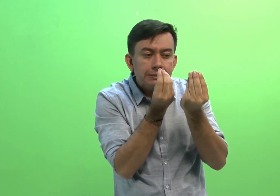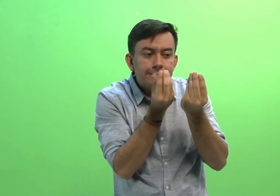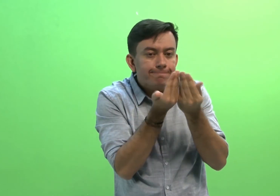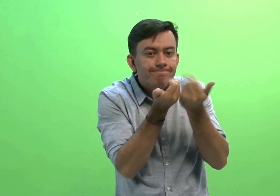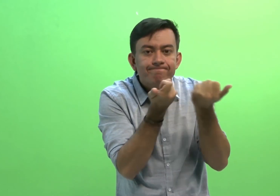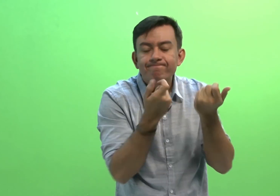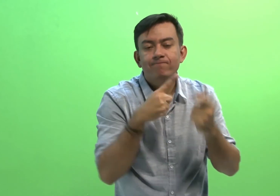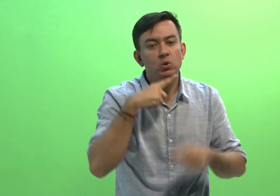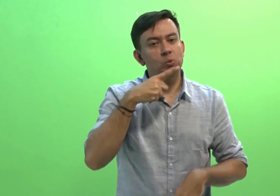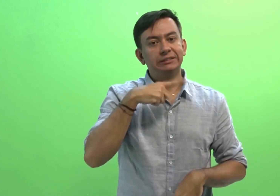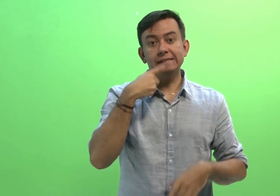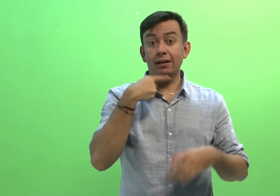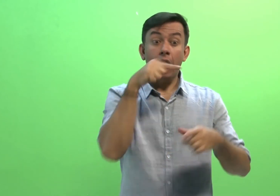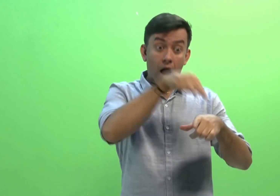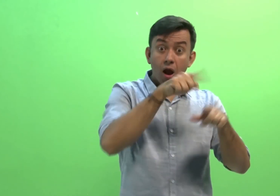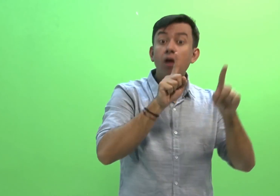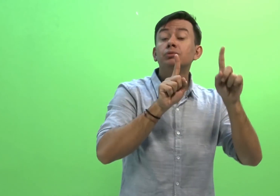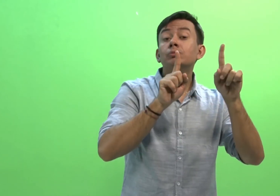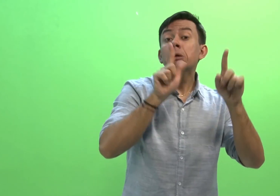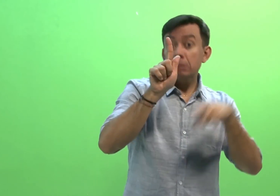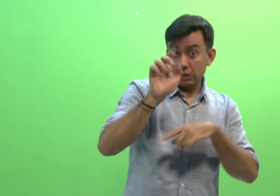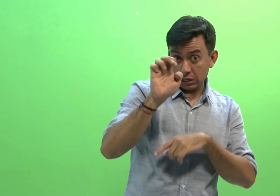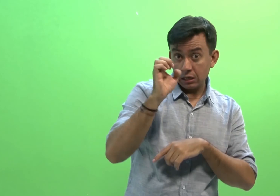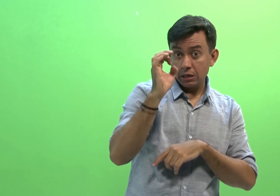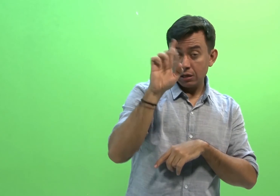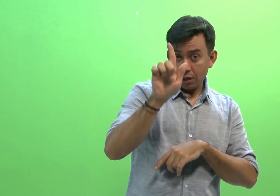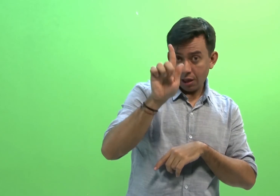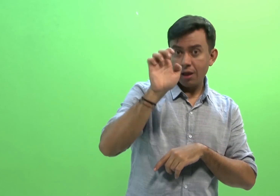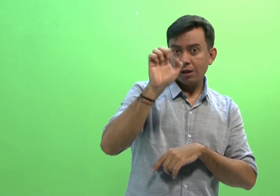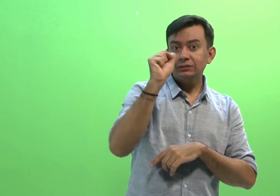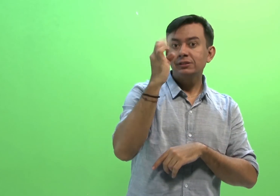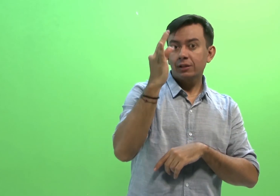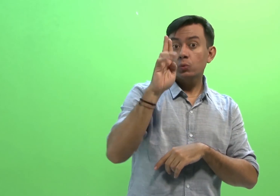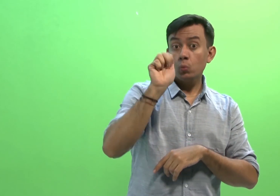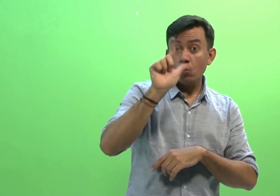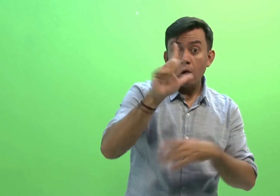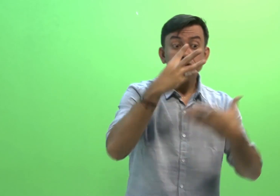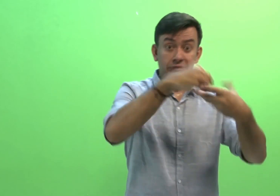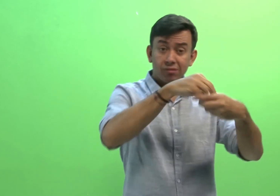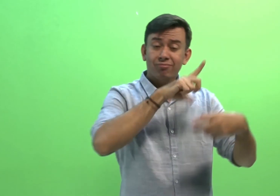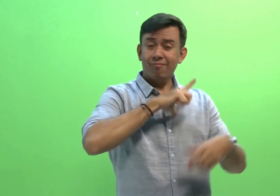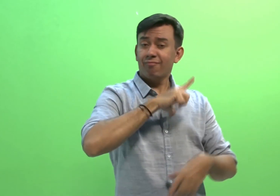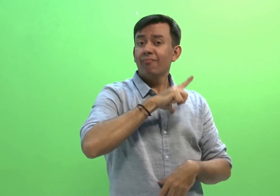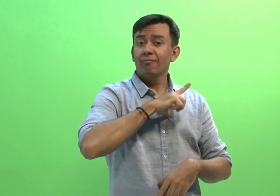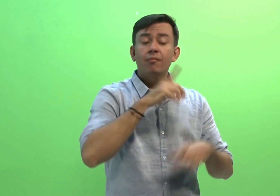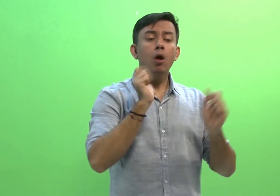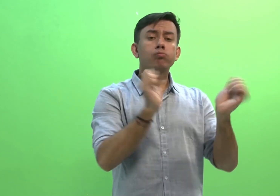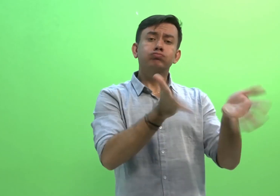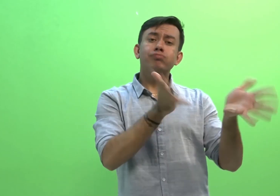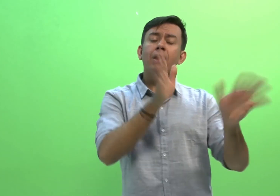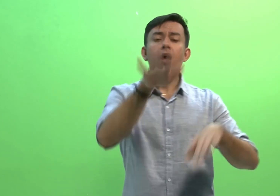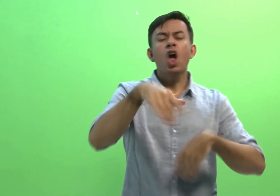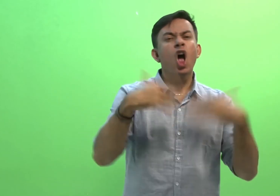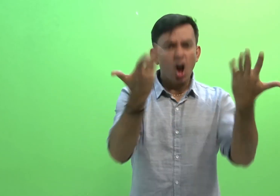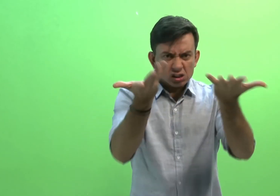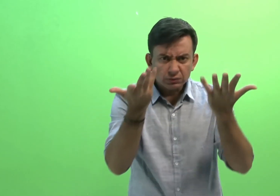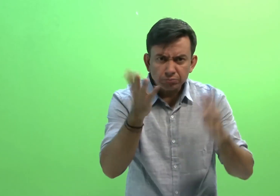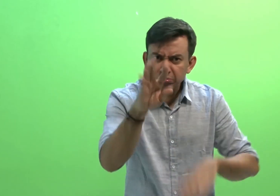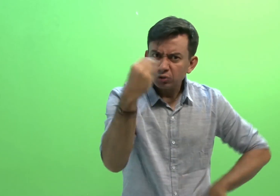sinais. Então, são gestos que estão também dentro da língua de sinais. Mas como